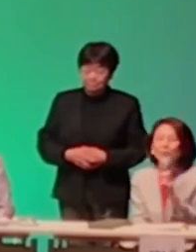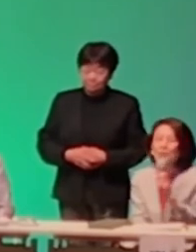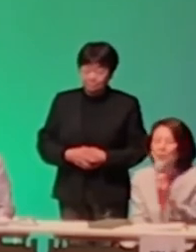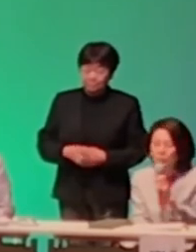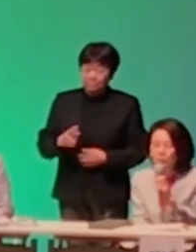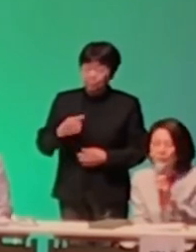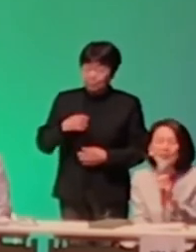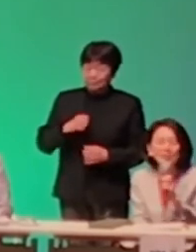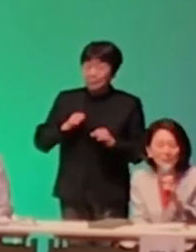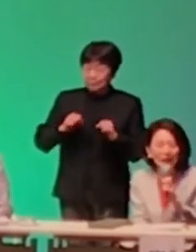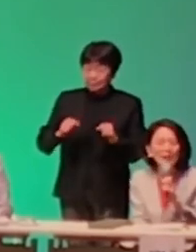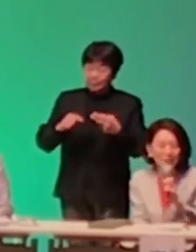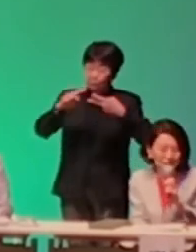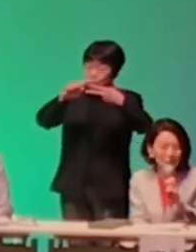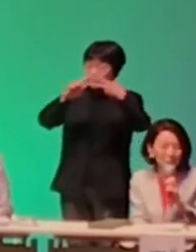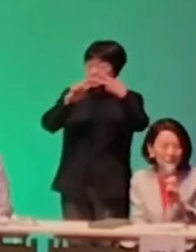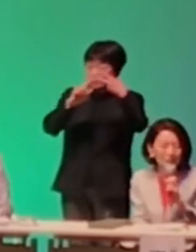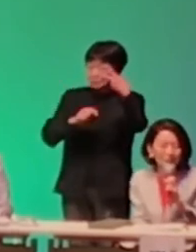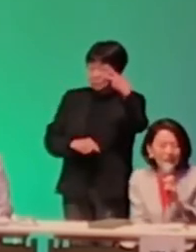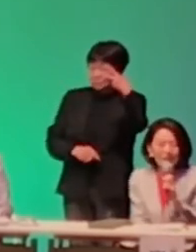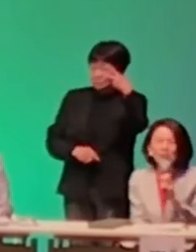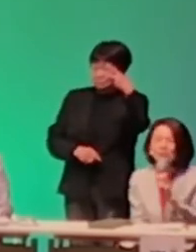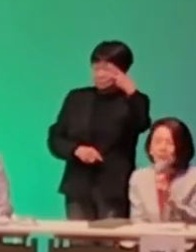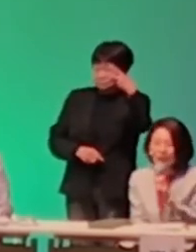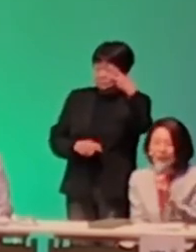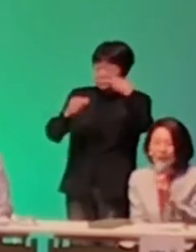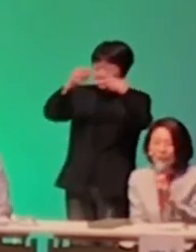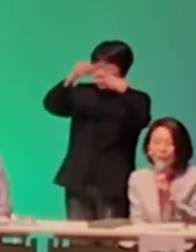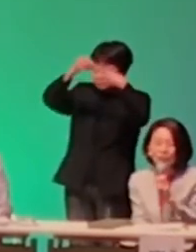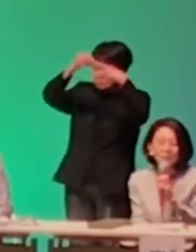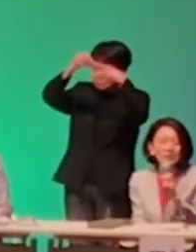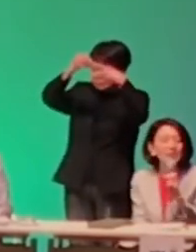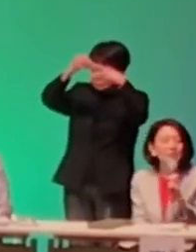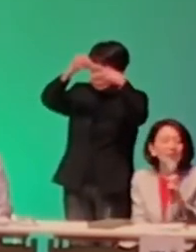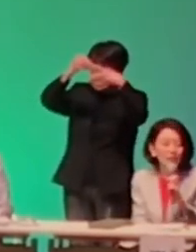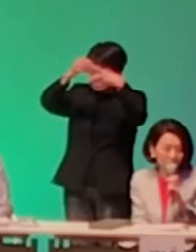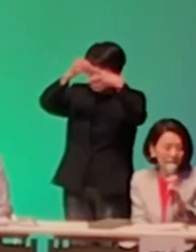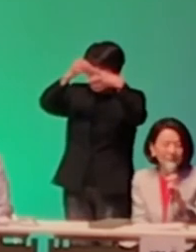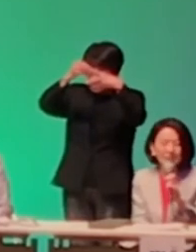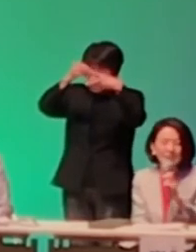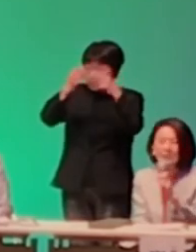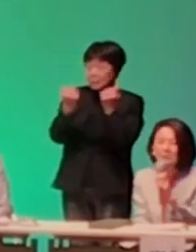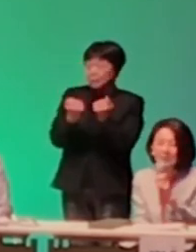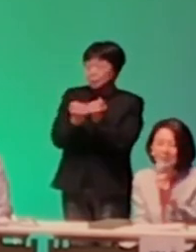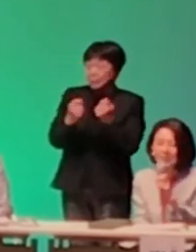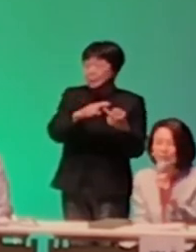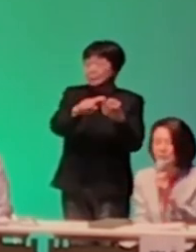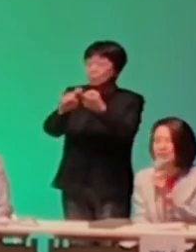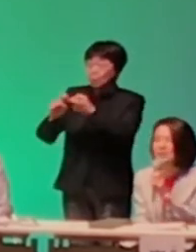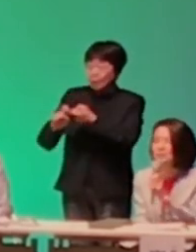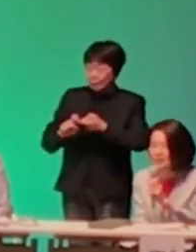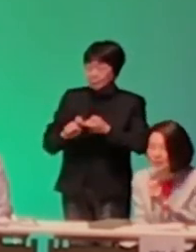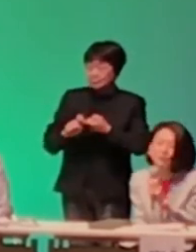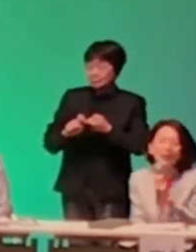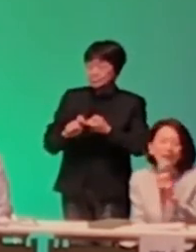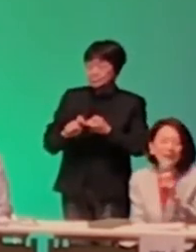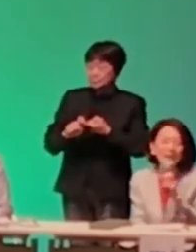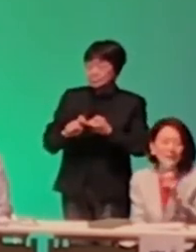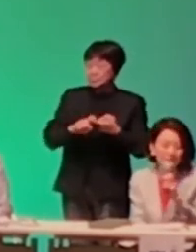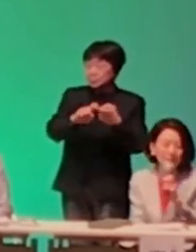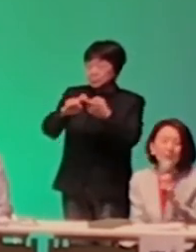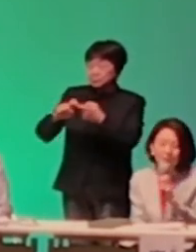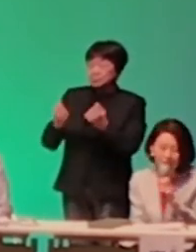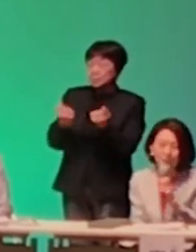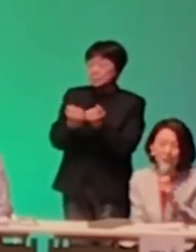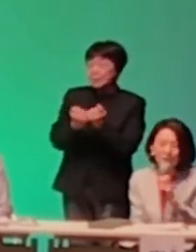何か行ったこと2つあります。で1つはこのユニバーサルマナー協会、私たちがお伝えしているユニバーサルマナーという考え